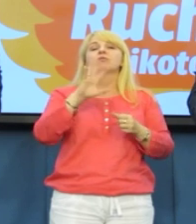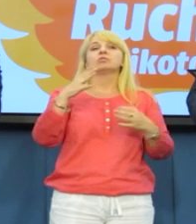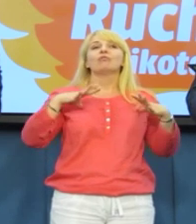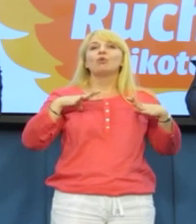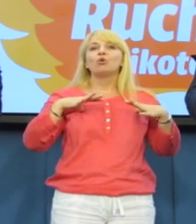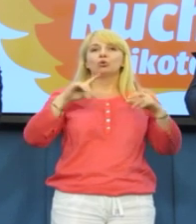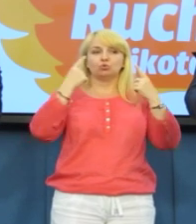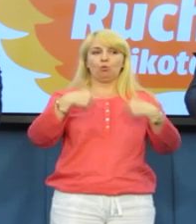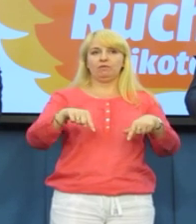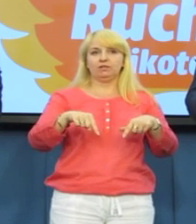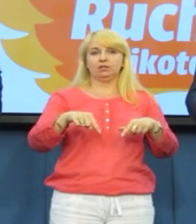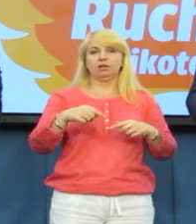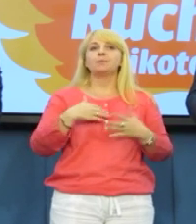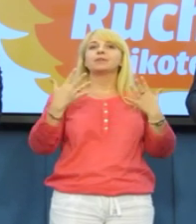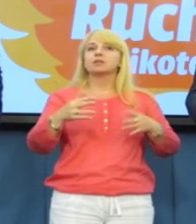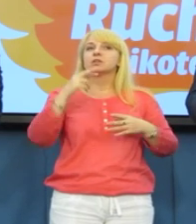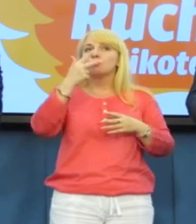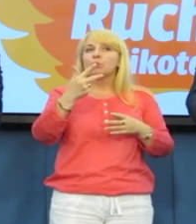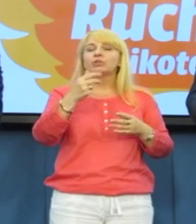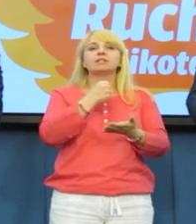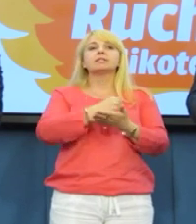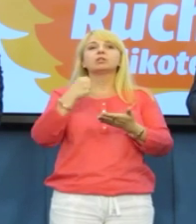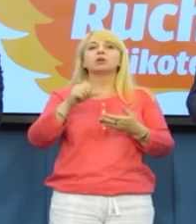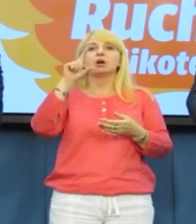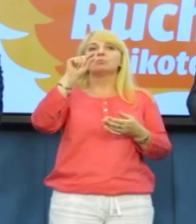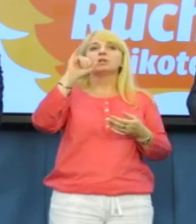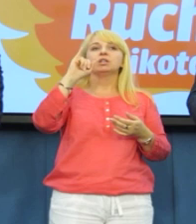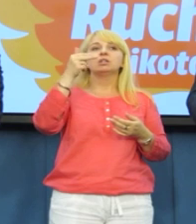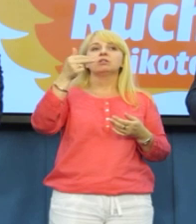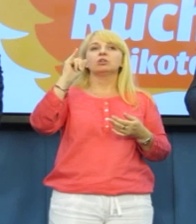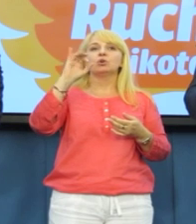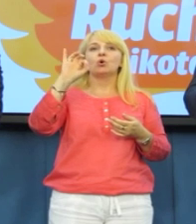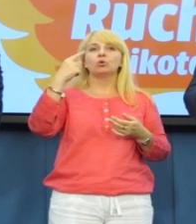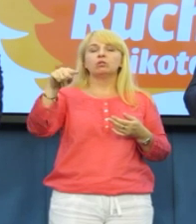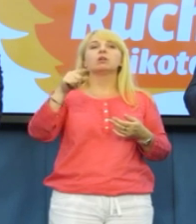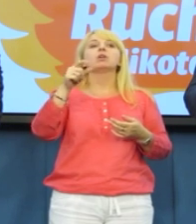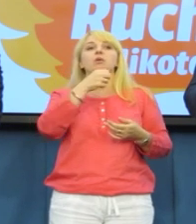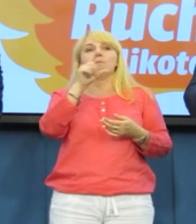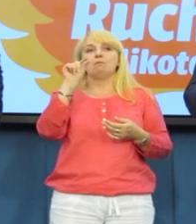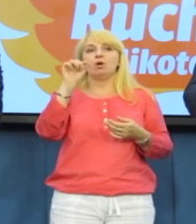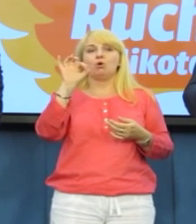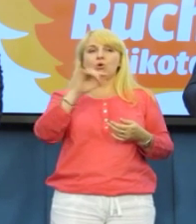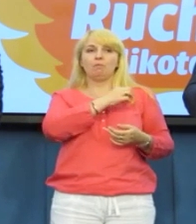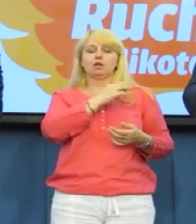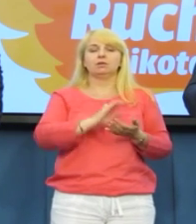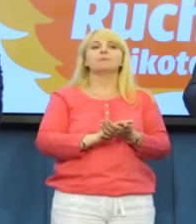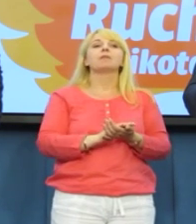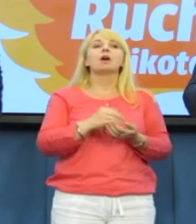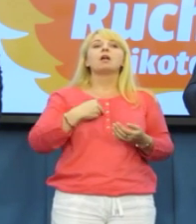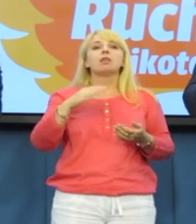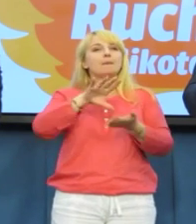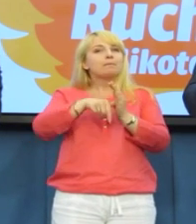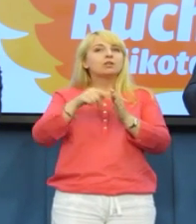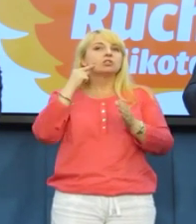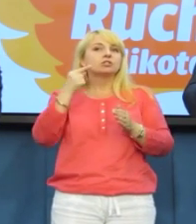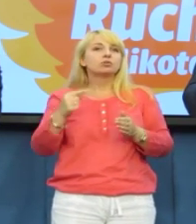demokracji. Pozwolę sobie Państwu zacytować jeszcze senatora Piniora, również z Platformy Obywatelskiej. Na mieście żartuje się, że